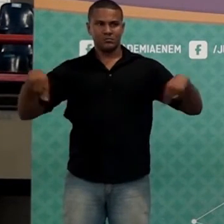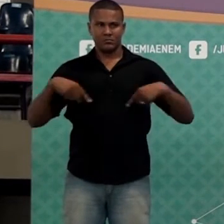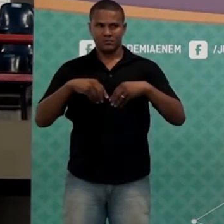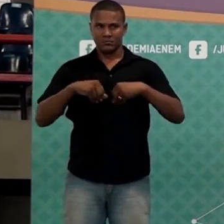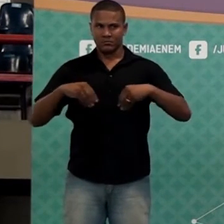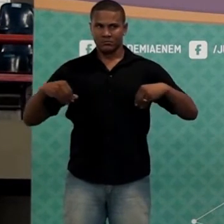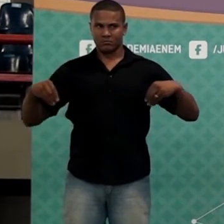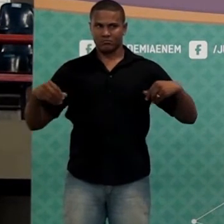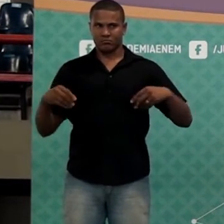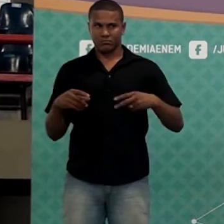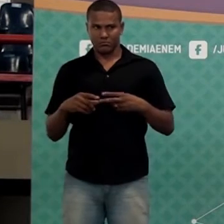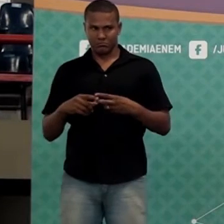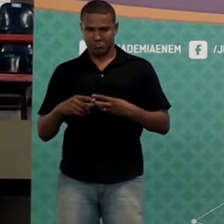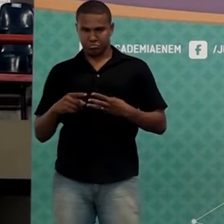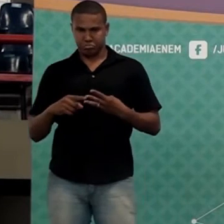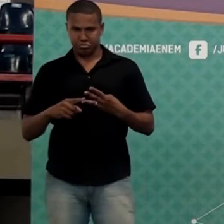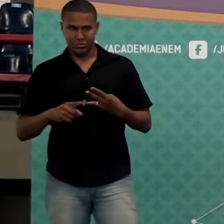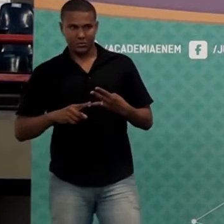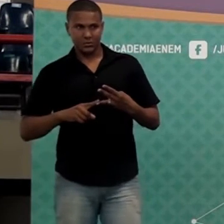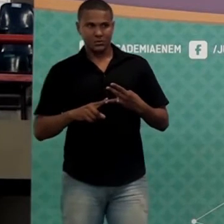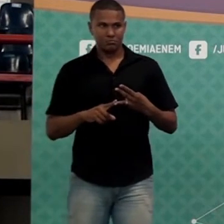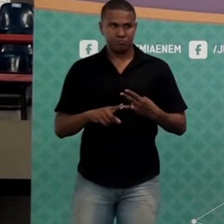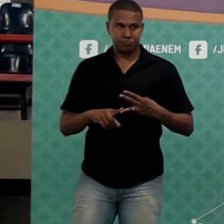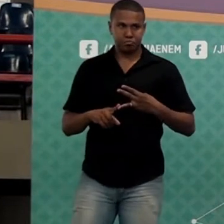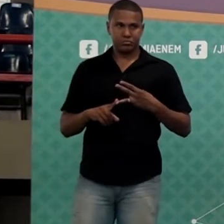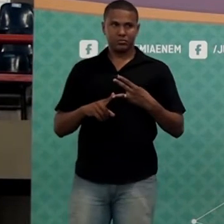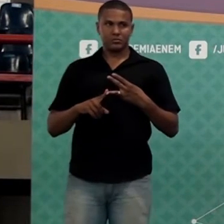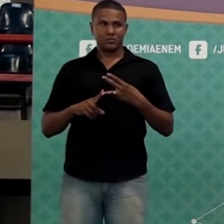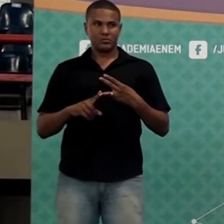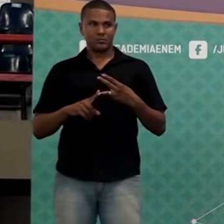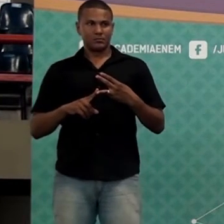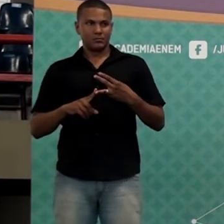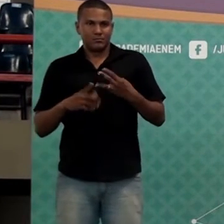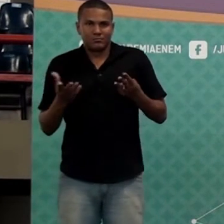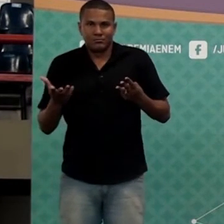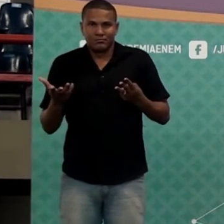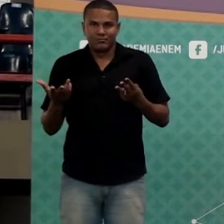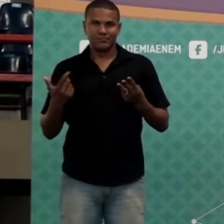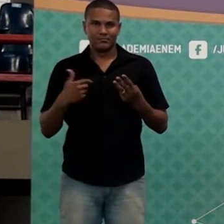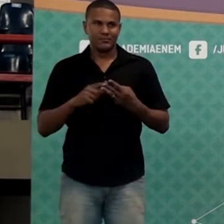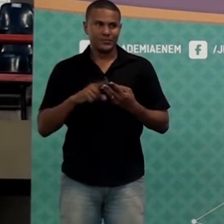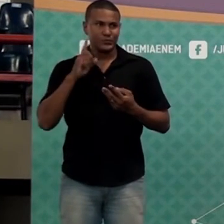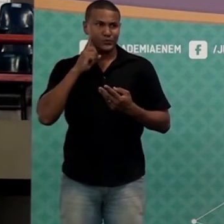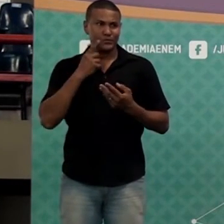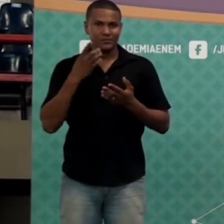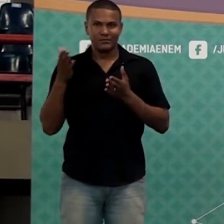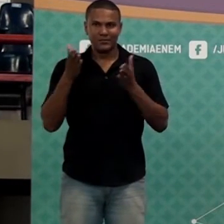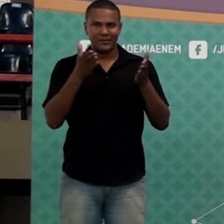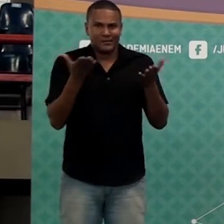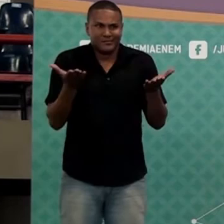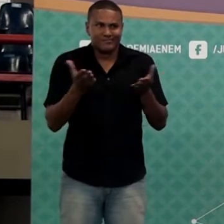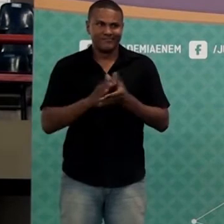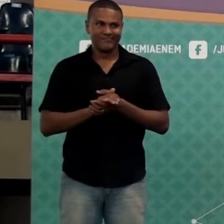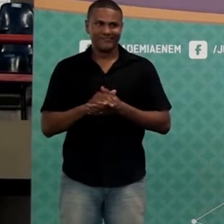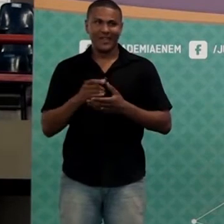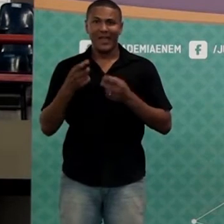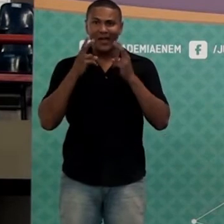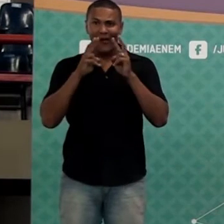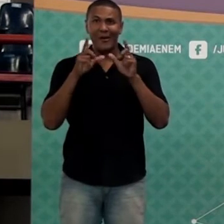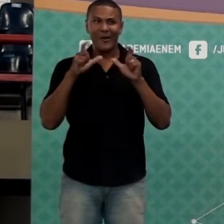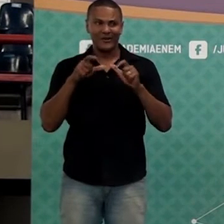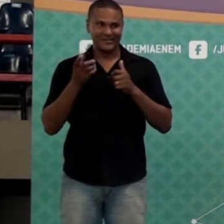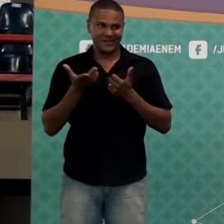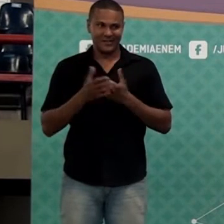nação, uma língua nacional. A gente vai parar de falar dialetos e vai começar a falar